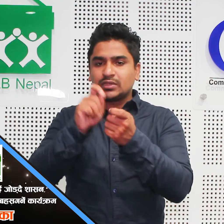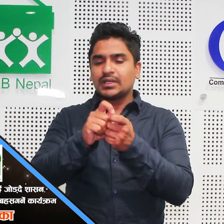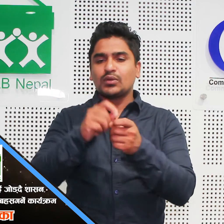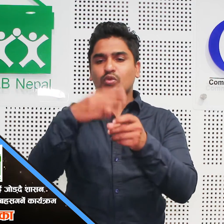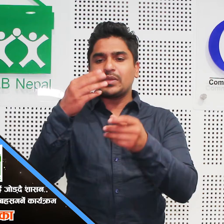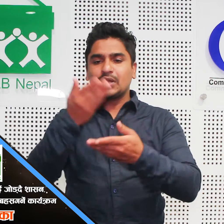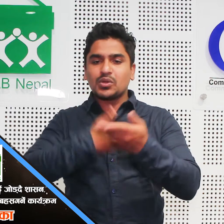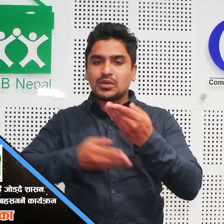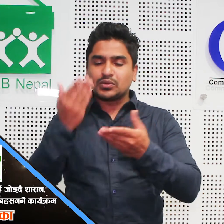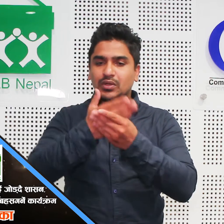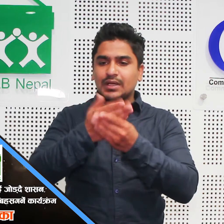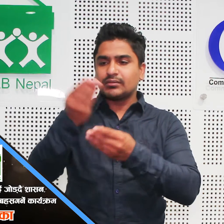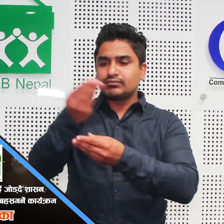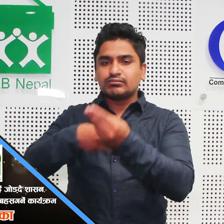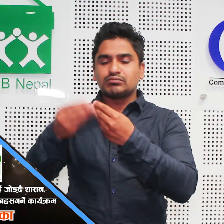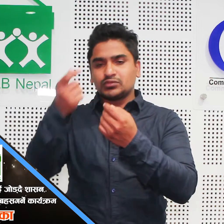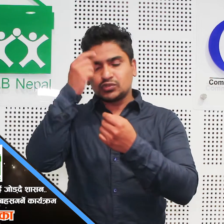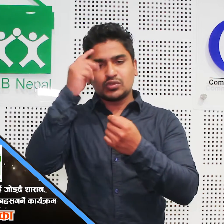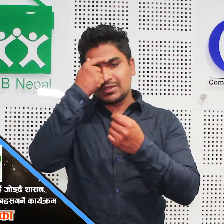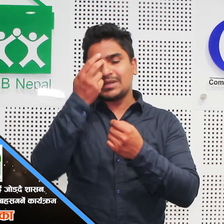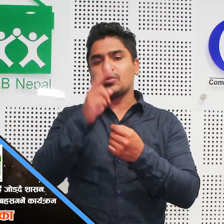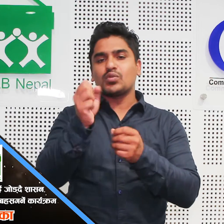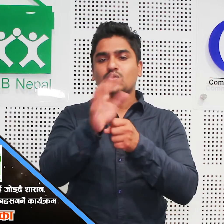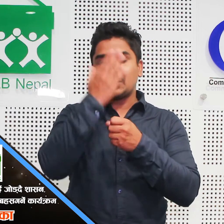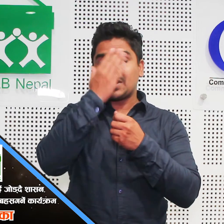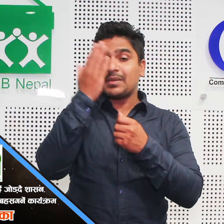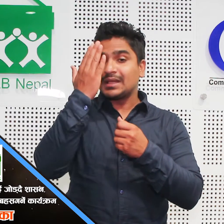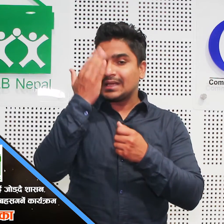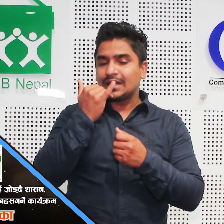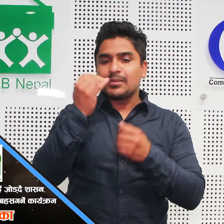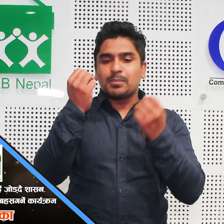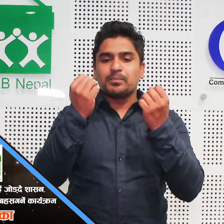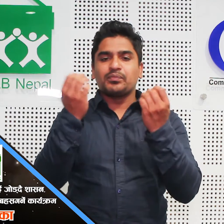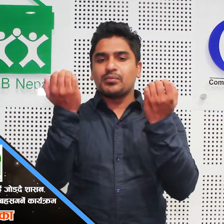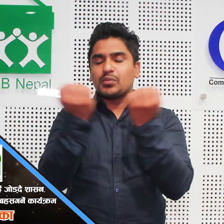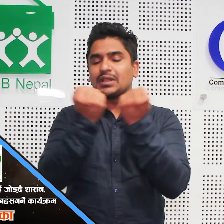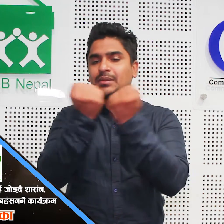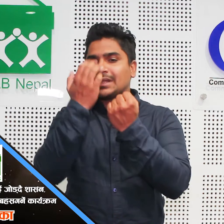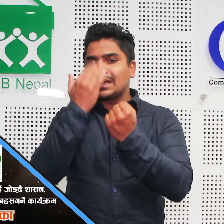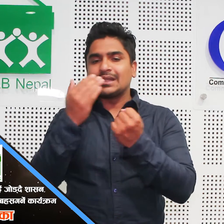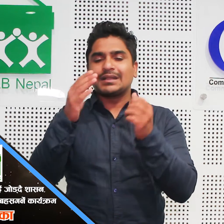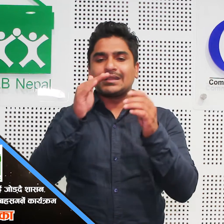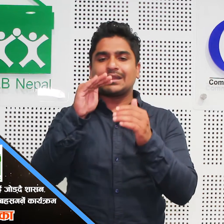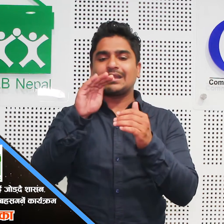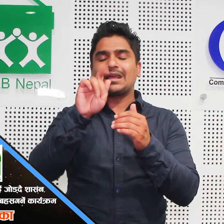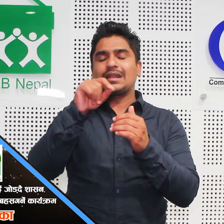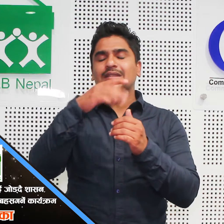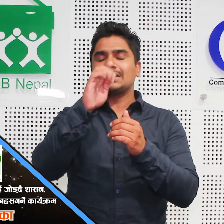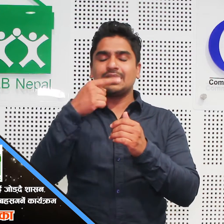सहज रूपमा बिक्री गर्न समस्या भएको थियो। कोरोना महामारीका कारण भएको बन्दाबन्दीका बेला तानसेन नगरपालिकाले कृषि उपज बिक्री वितरणका